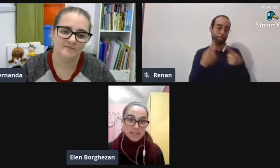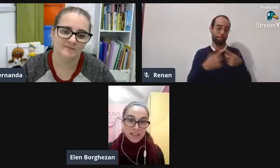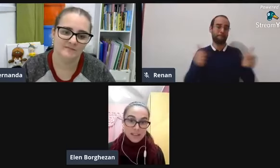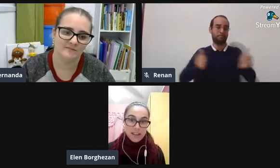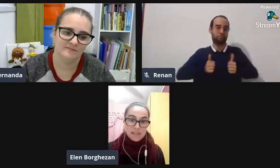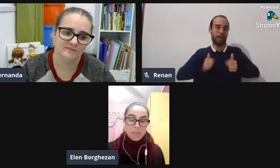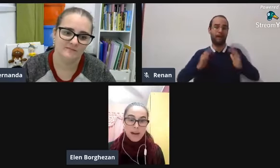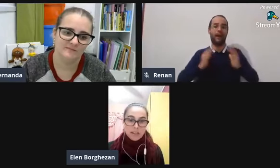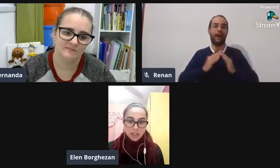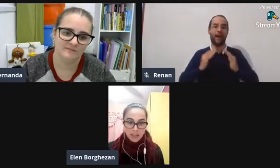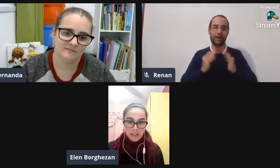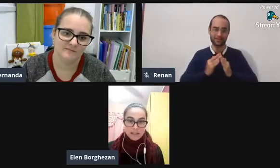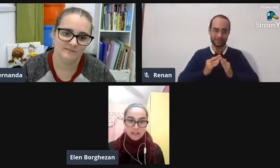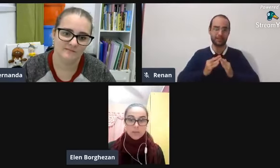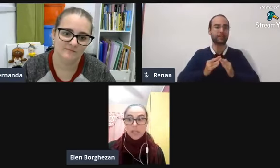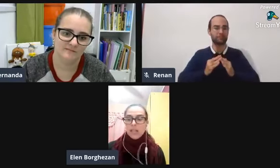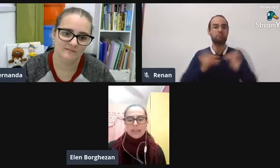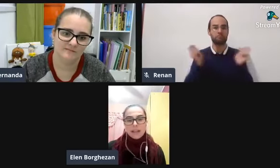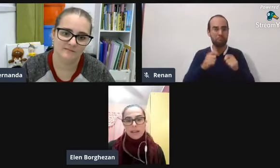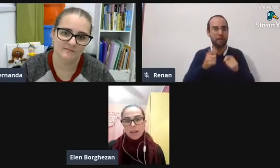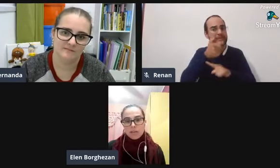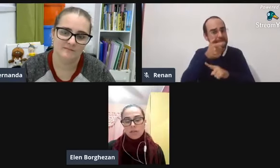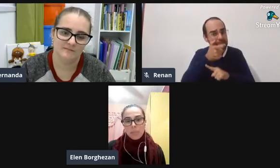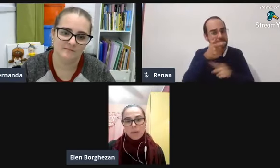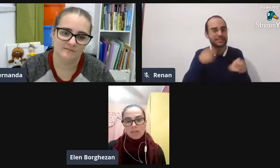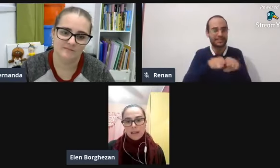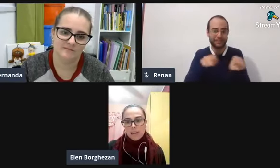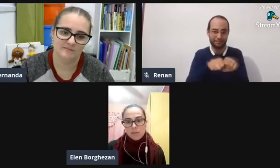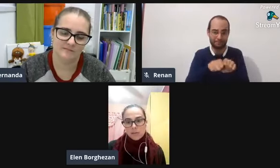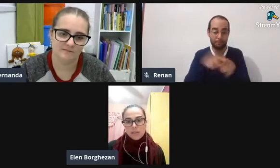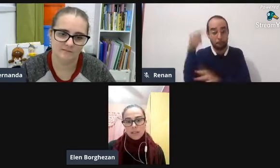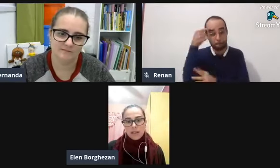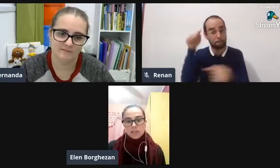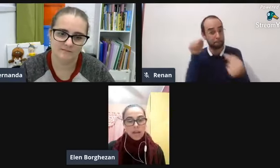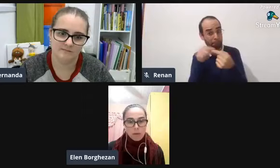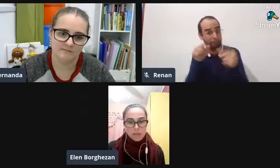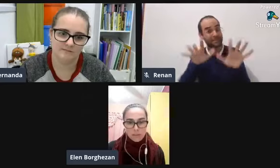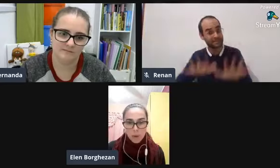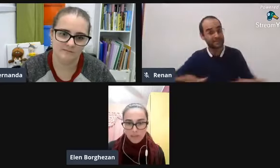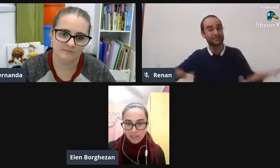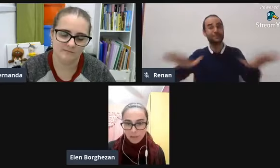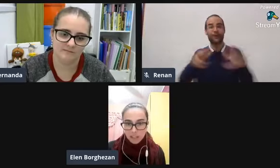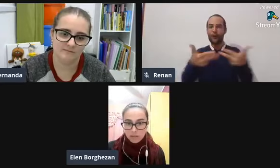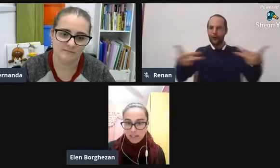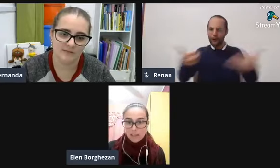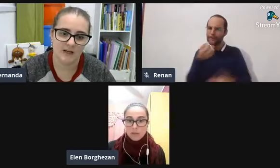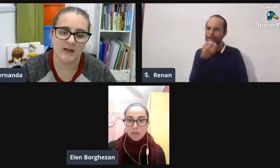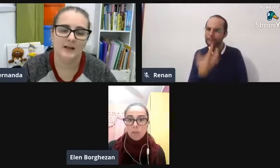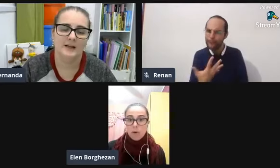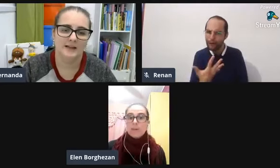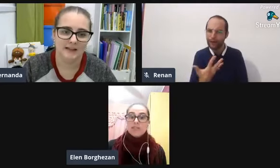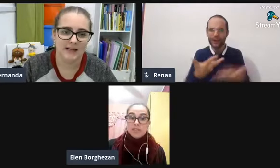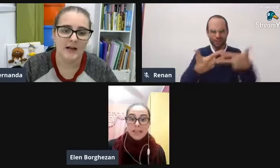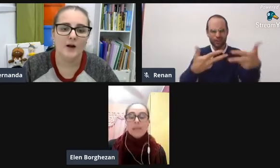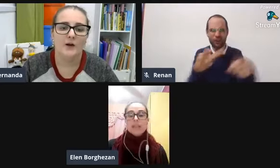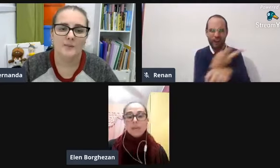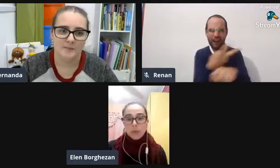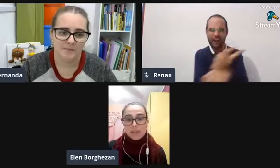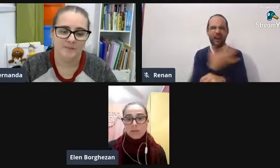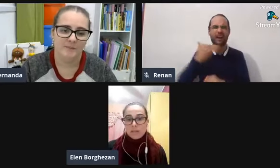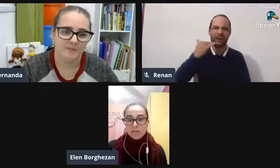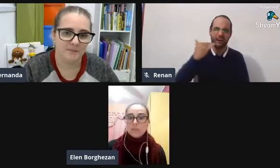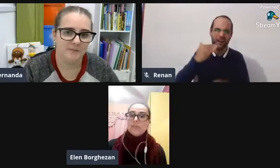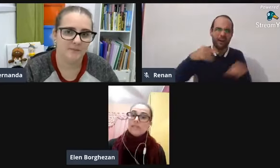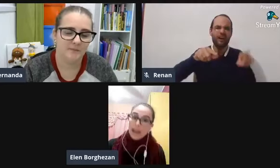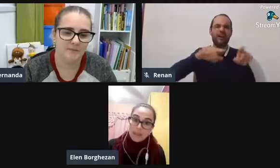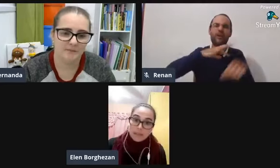conseguiam fazer essa parte, né? Então, a gente tem que pensar nisso, assim, né? Tirar coisas boas daquilo que não está sendo tão bom, que a gente sabe que tem